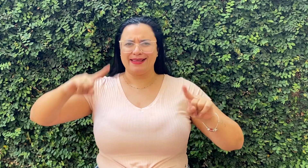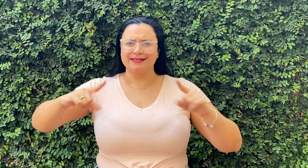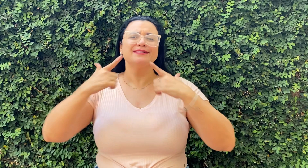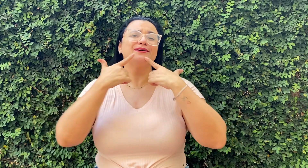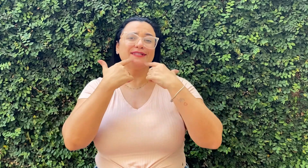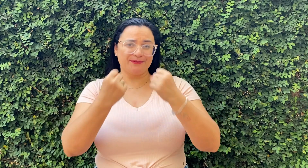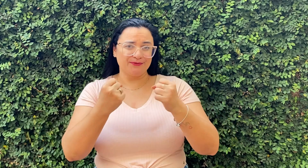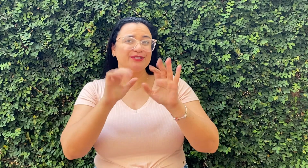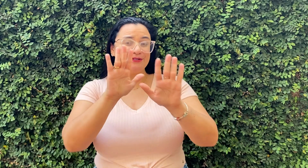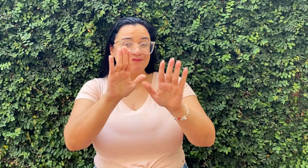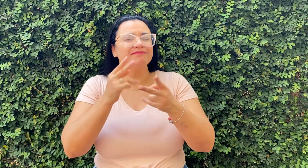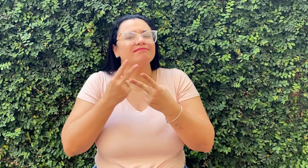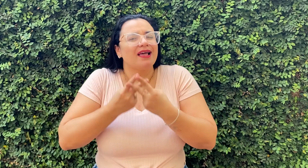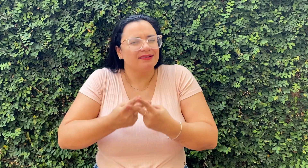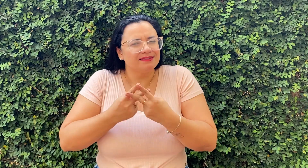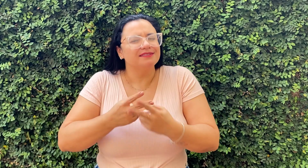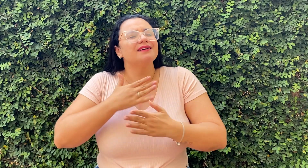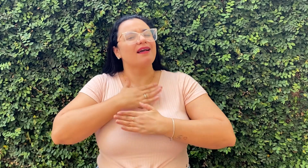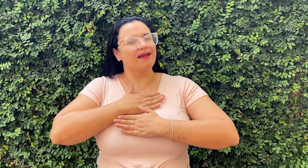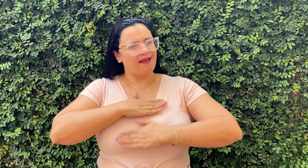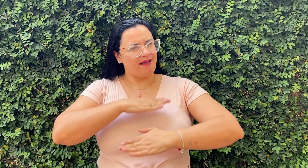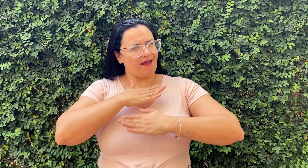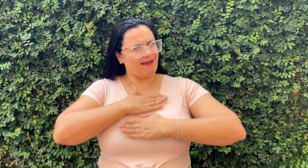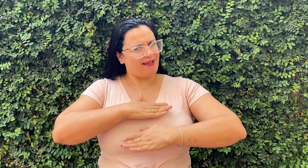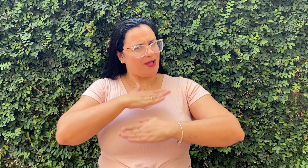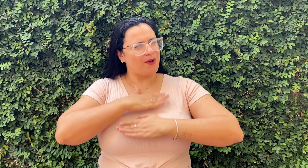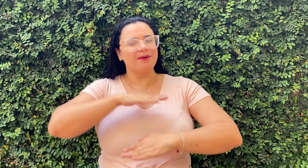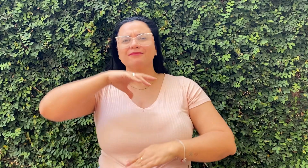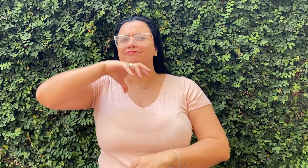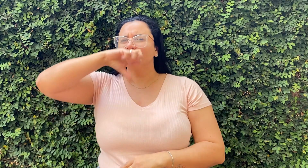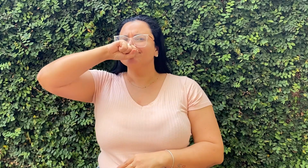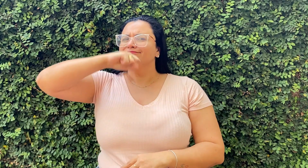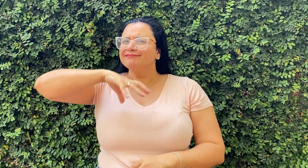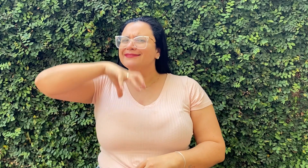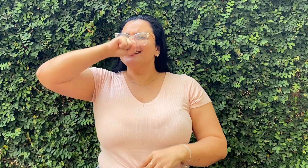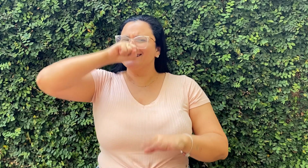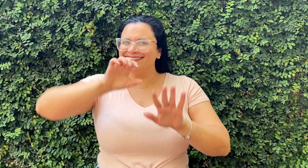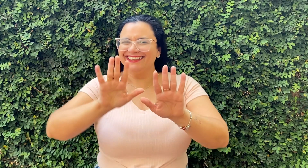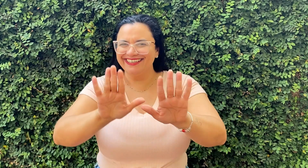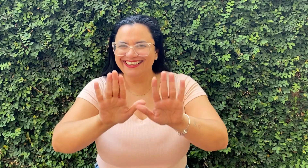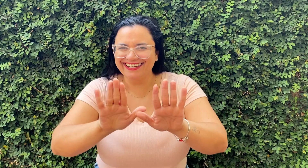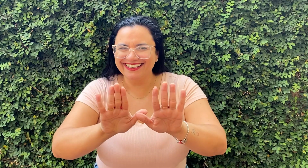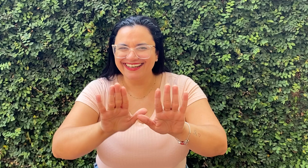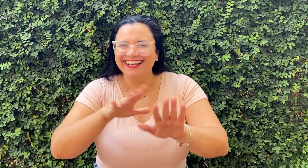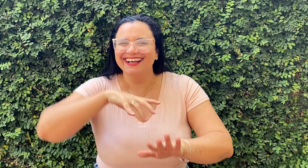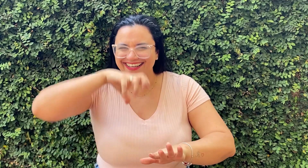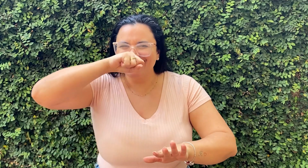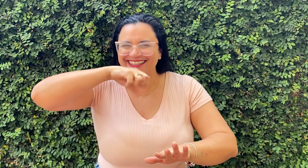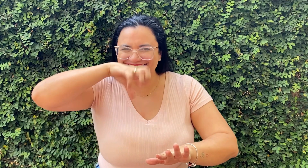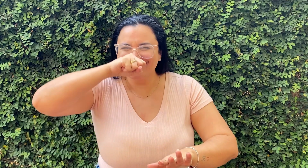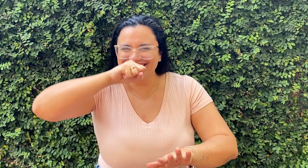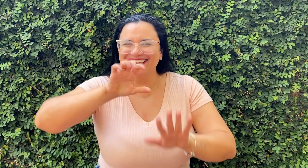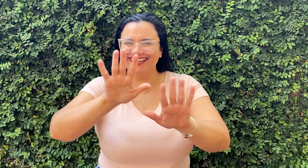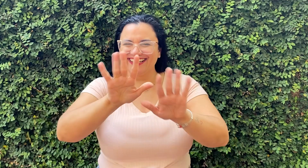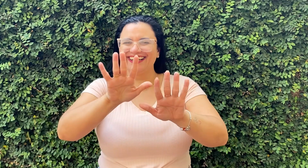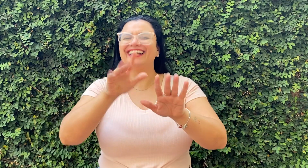dia. Variação linguística, paciência, calma, respira, faz parte, tá bom? Respira fundo.